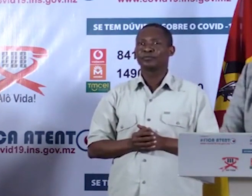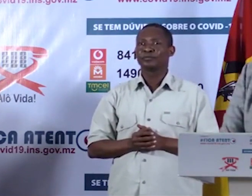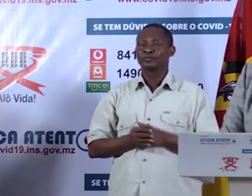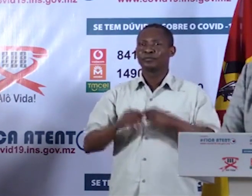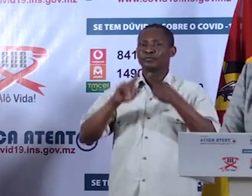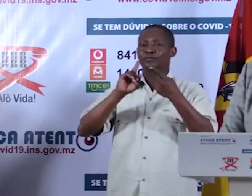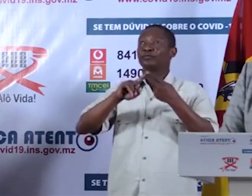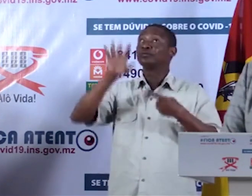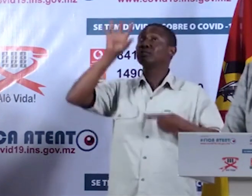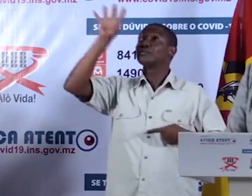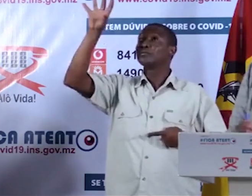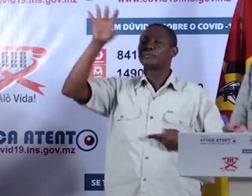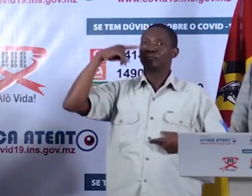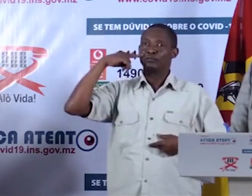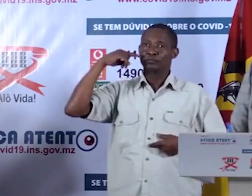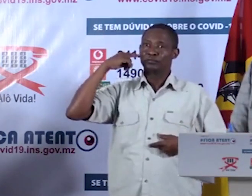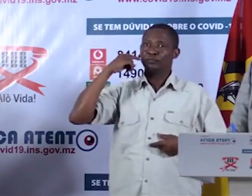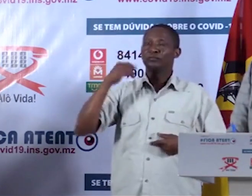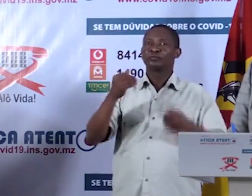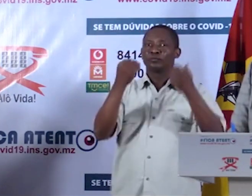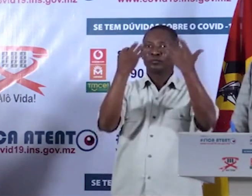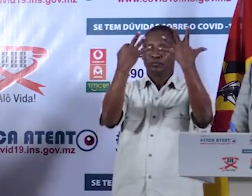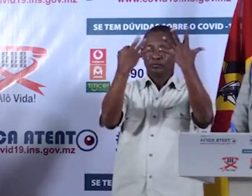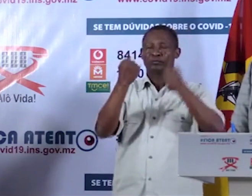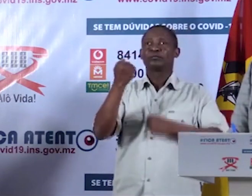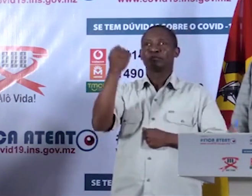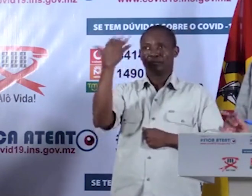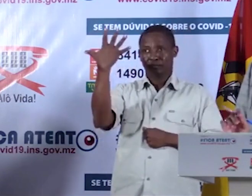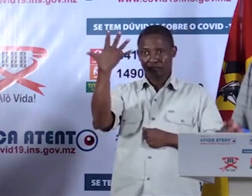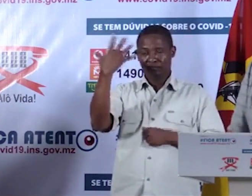a província de Cabo Delgado com 85 casos positivos,